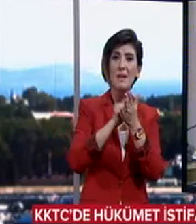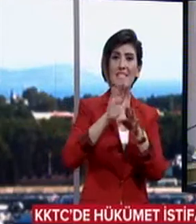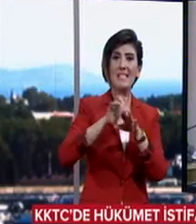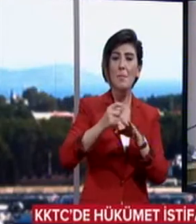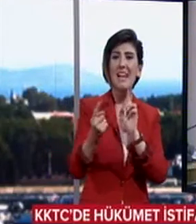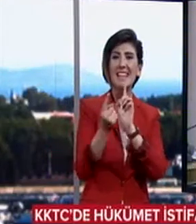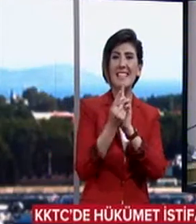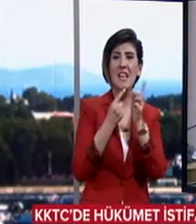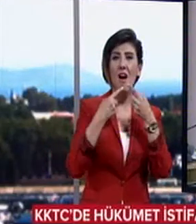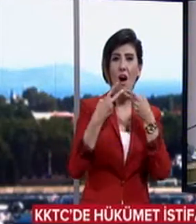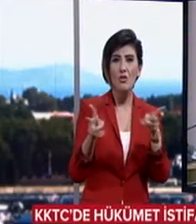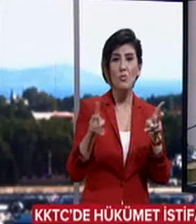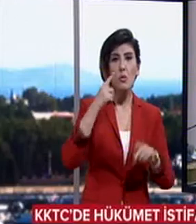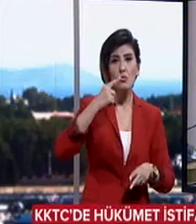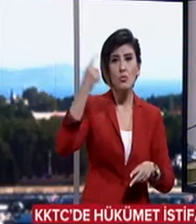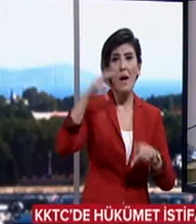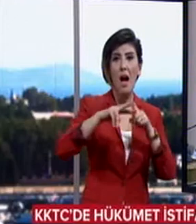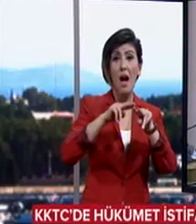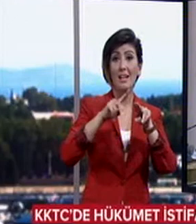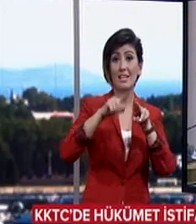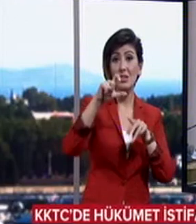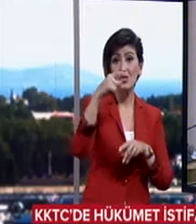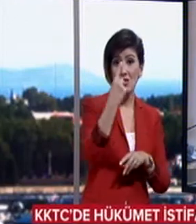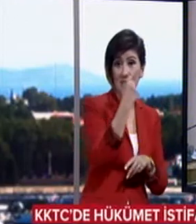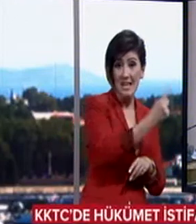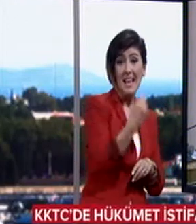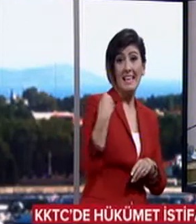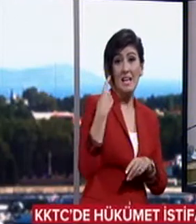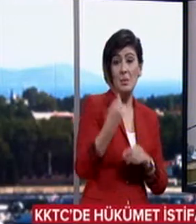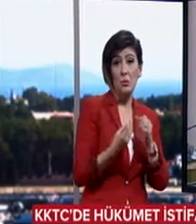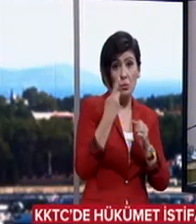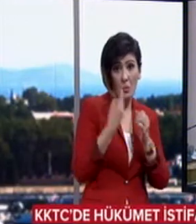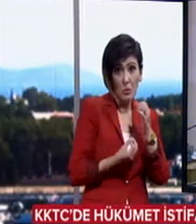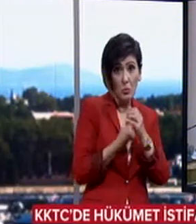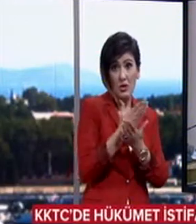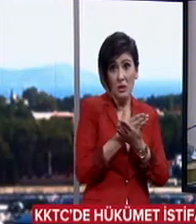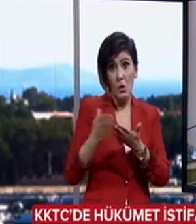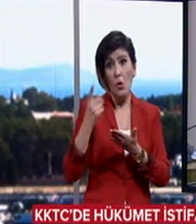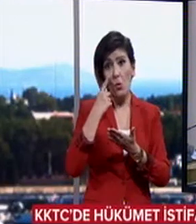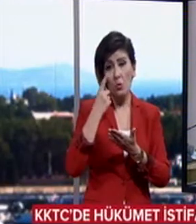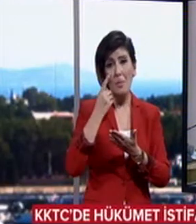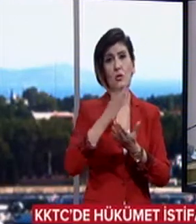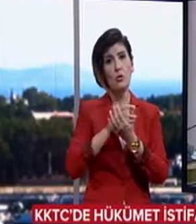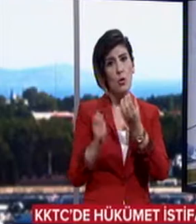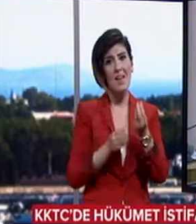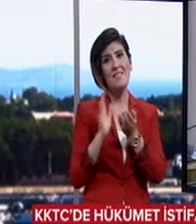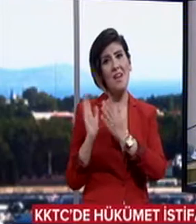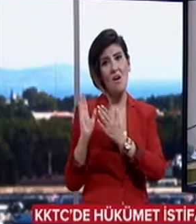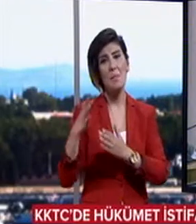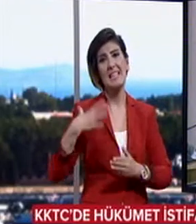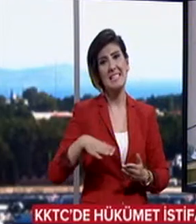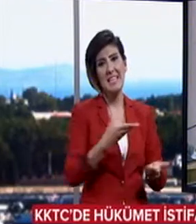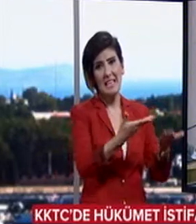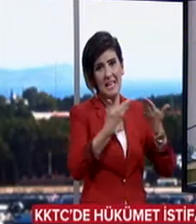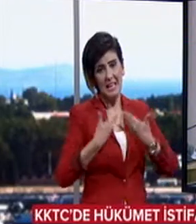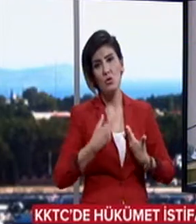yaptığı kısa açıklamada, Cumhurbaşkanı Akıncı'nın yeni bir hükümet kuruluncaya kadar hükümetin görevine devam etmesini